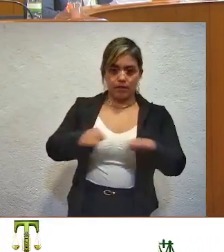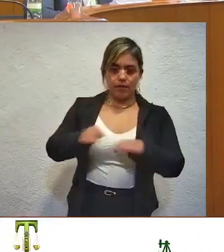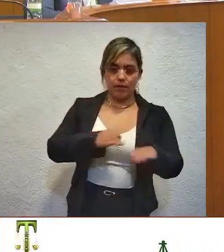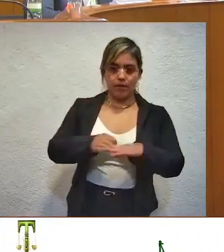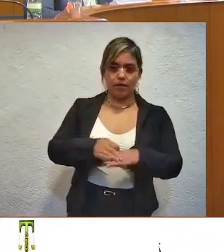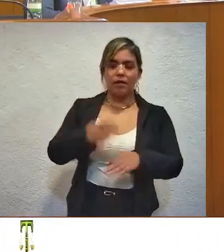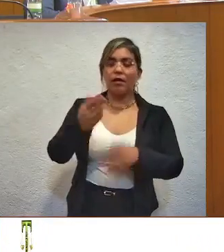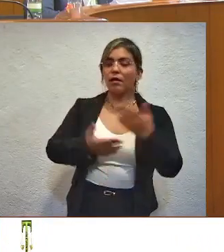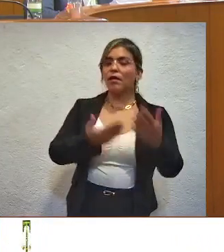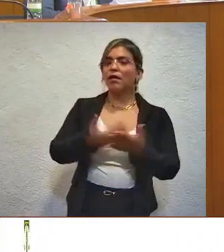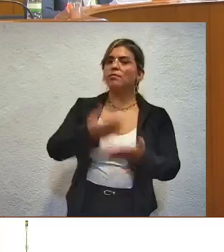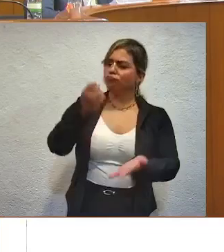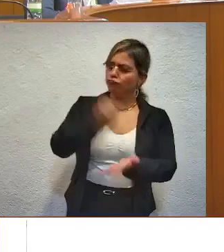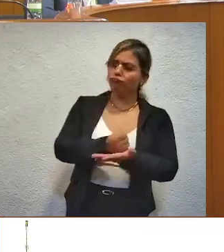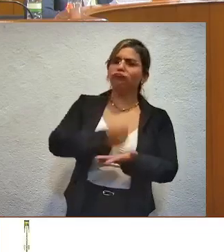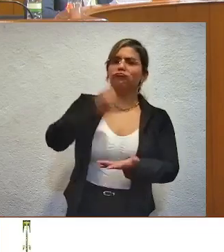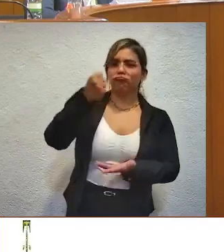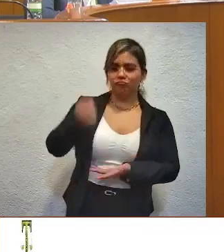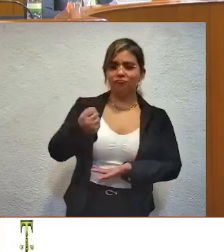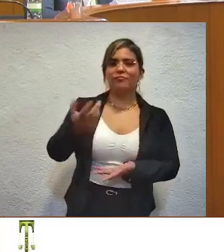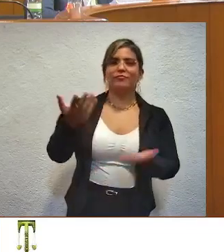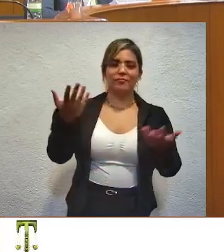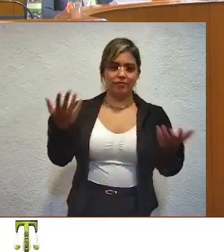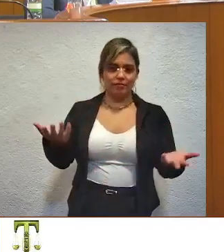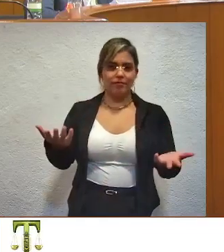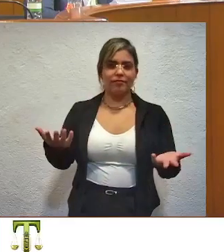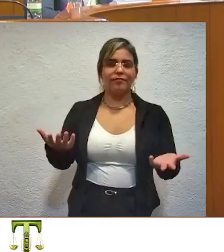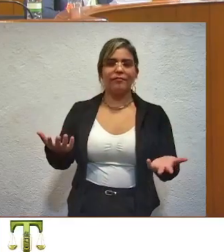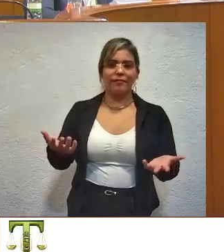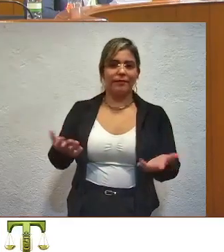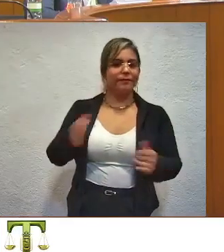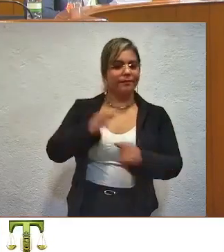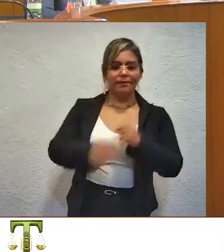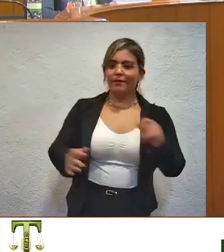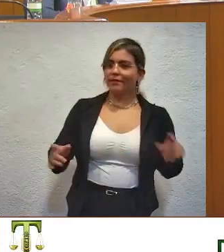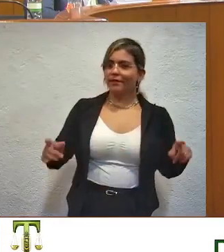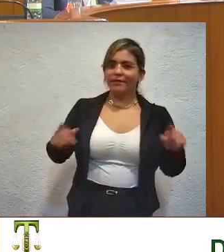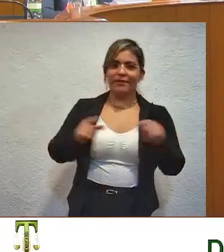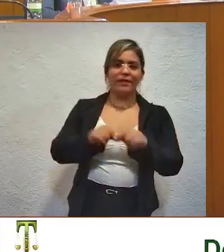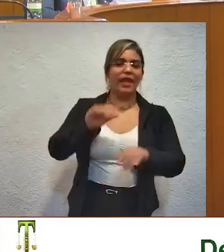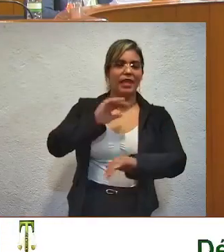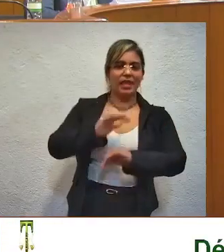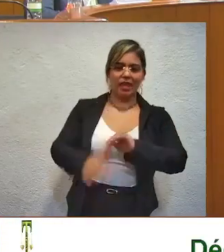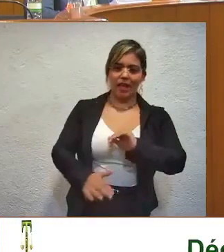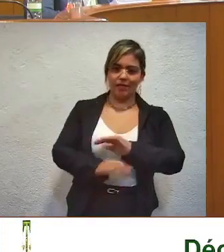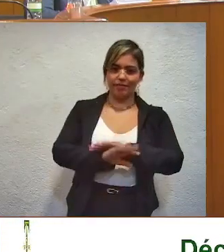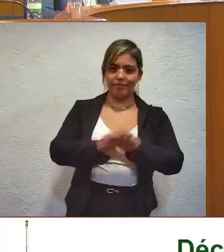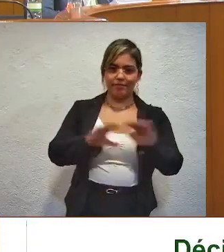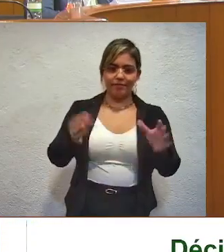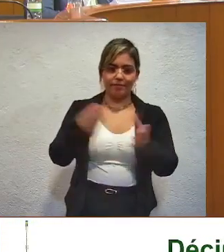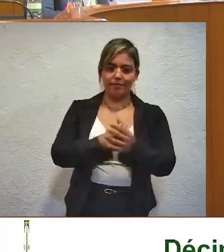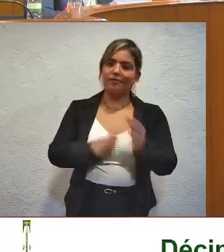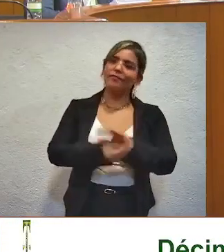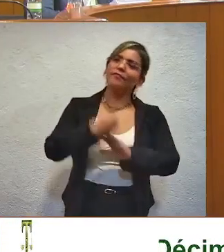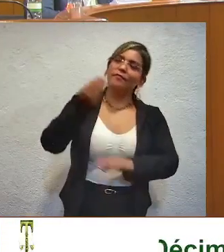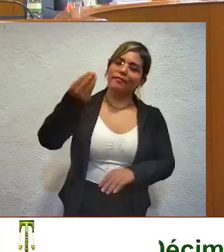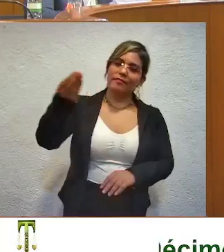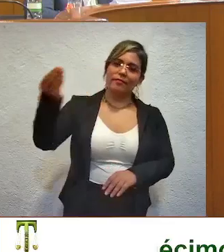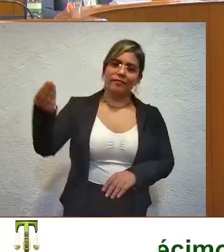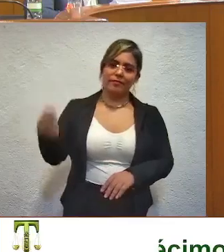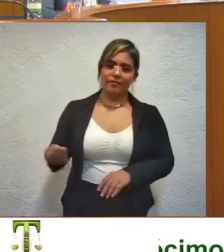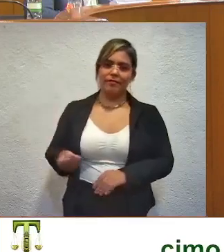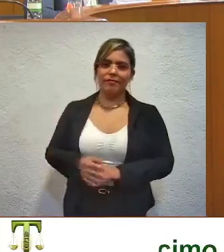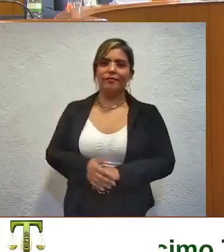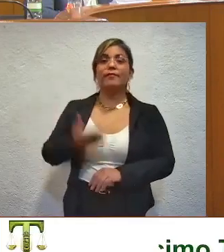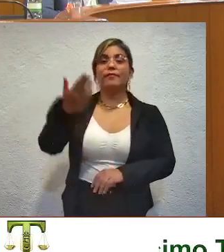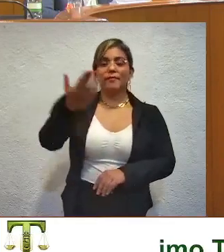se propone aprobar los convenios, elevarlos a la categoría de sentencias ejecutoriadas y el archivo de los asuntos como concluidos.